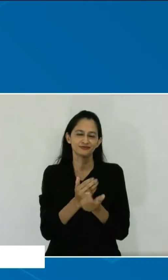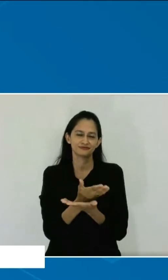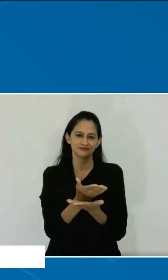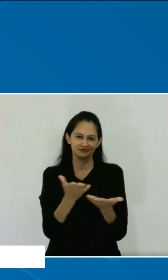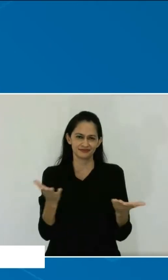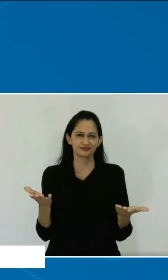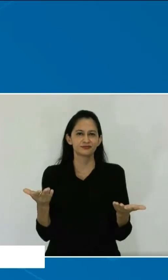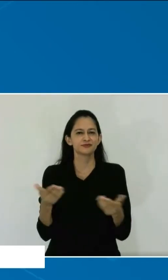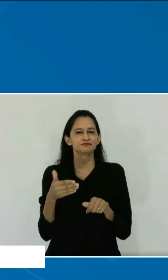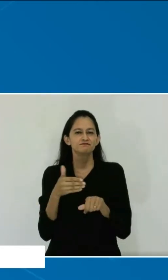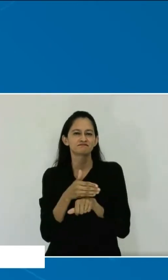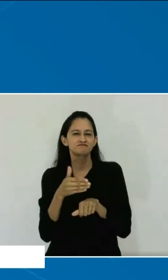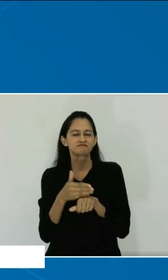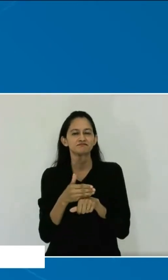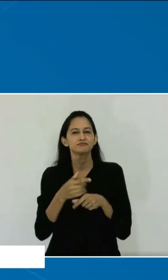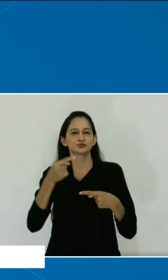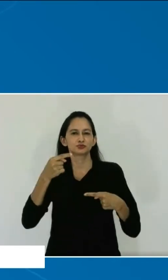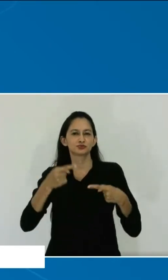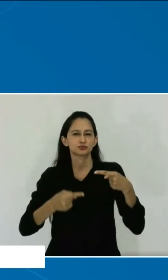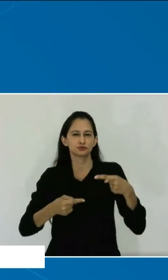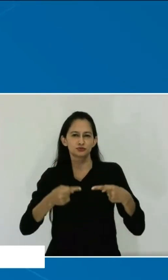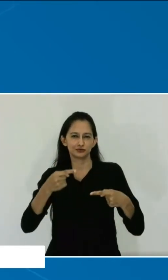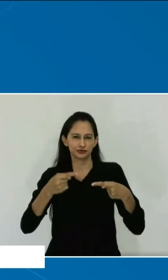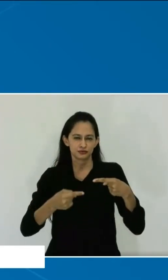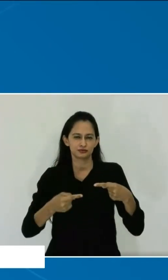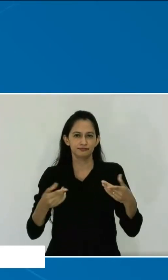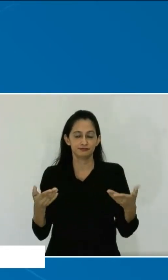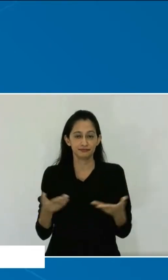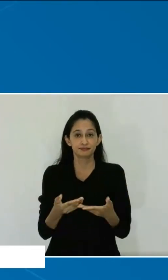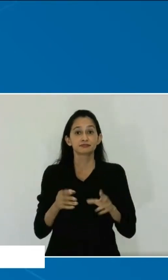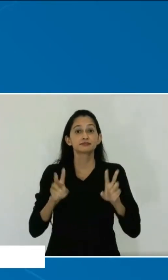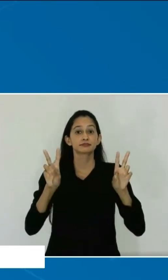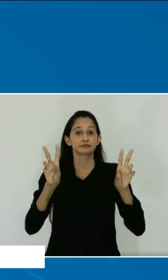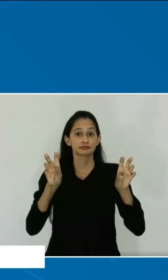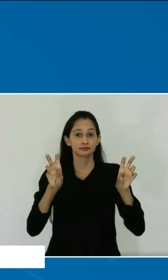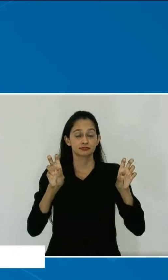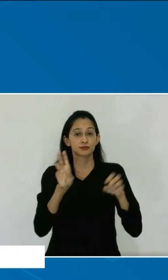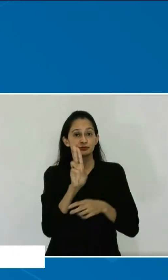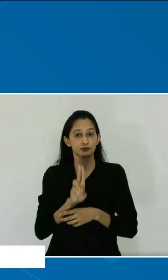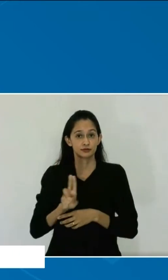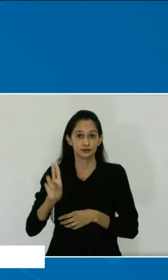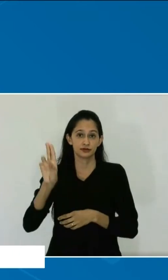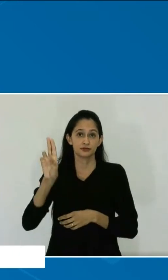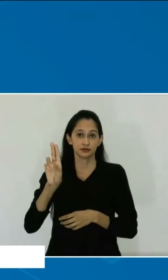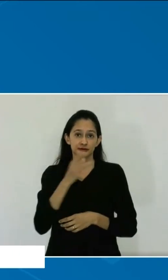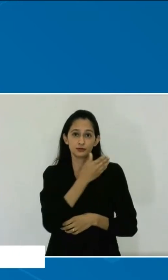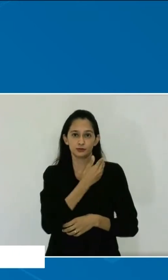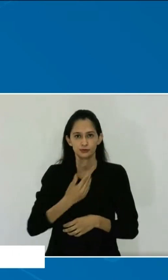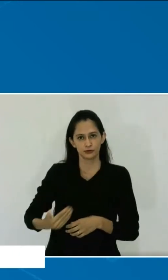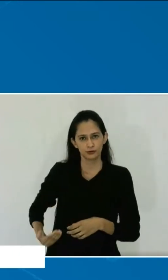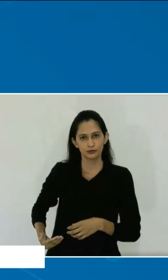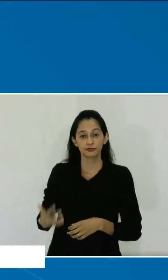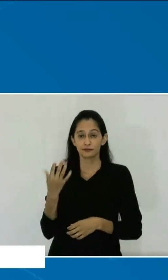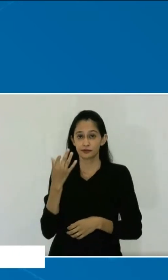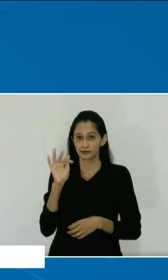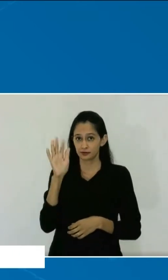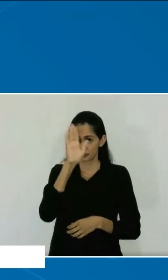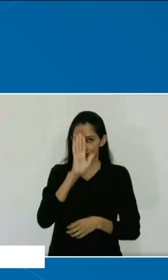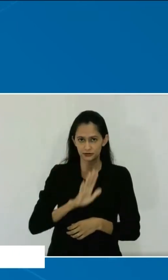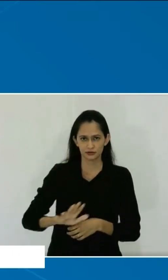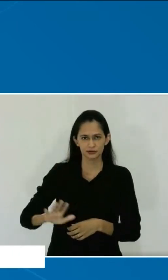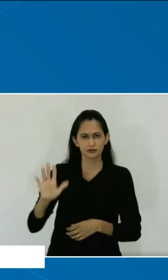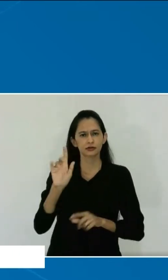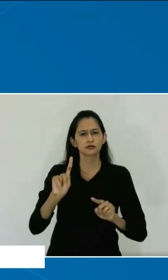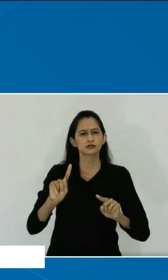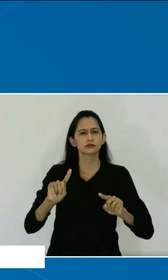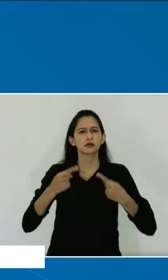participar das nossas reflexões. Hoje o assunto é sobre as universidades públicas, as universidades federais brasileiras e os desafios para